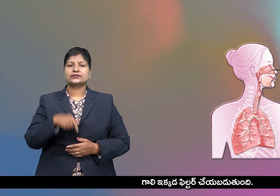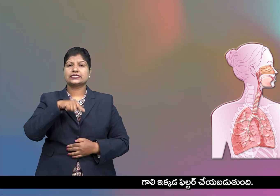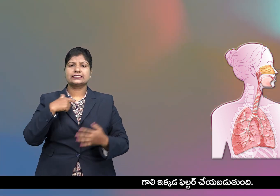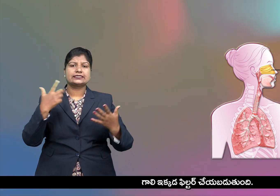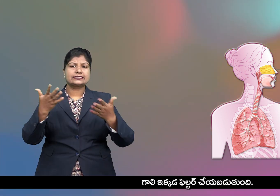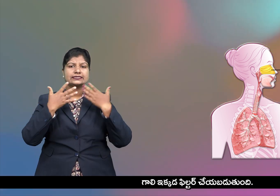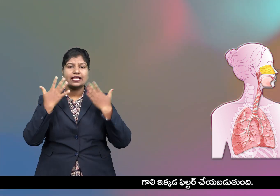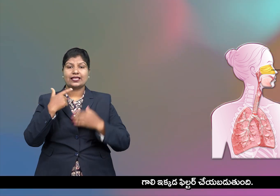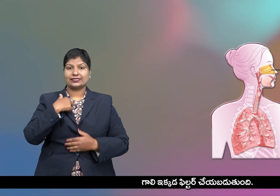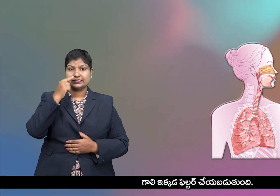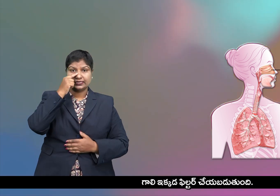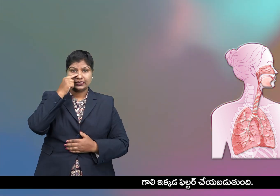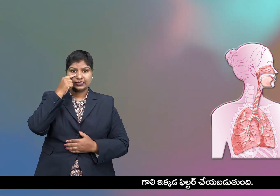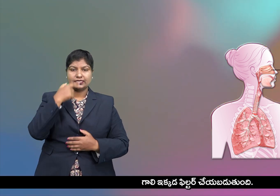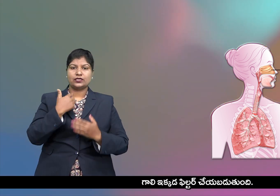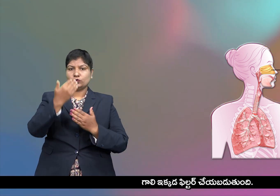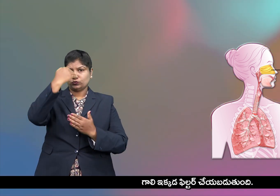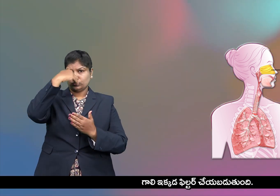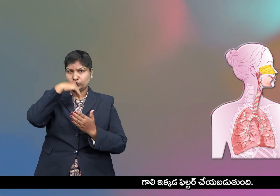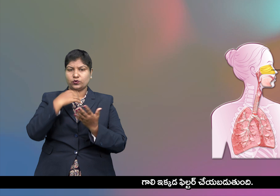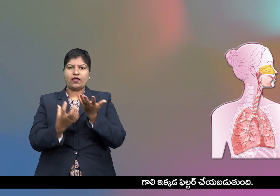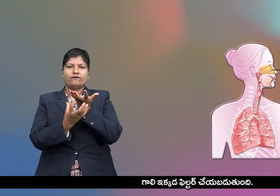గాలి ఇక్కడ ఫిల్టర్ చేయబడుతుంది.